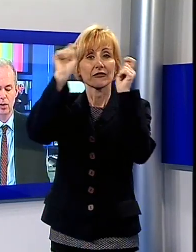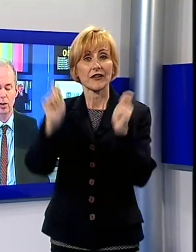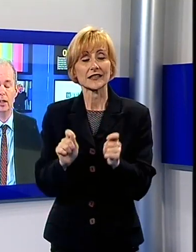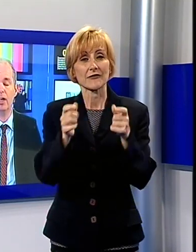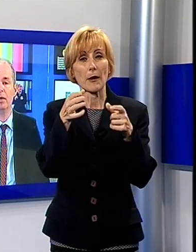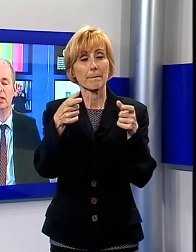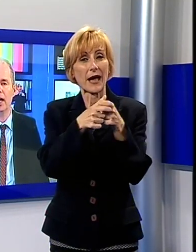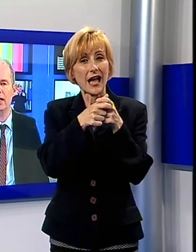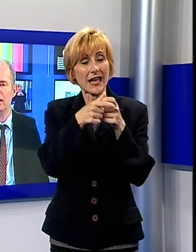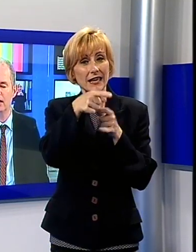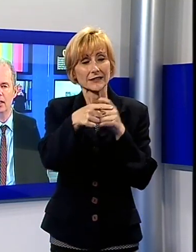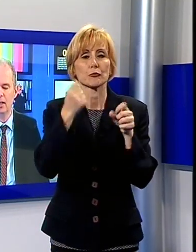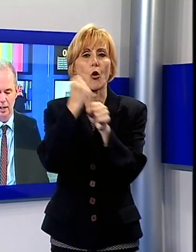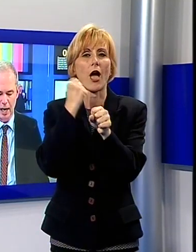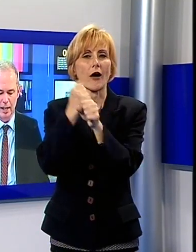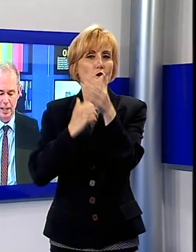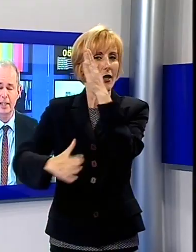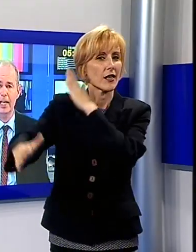e dei Mestieri Antichi a Gragnanella.